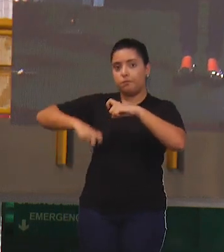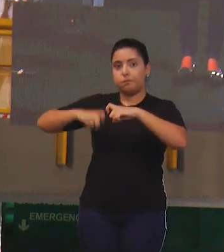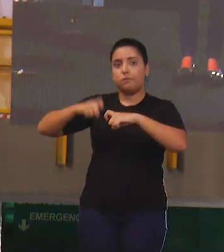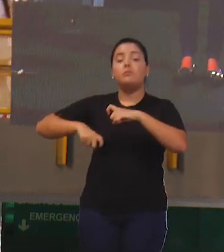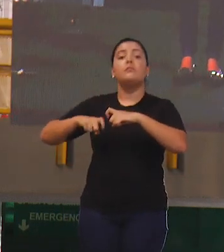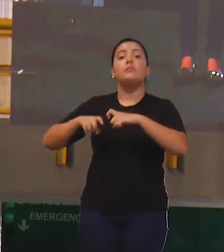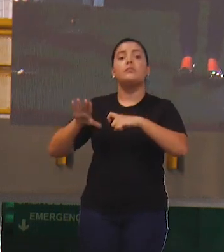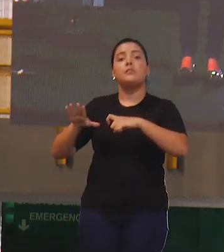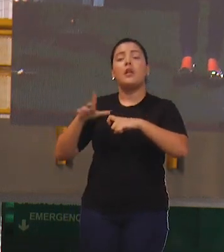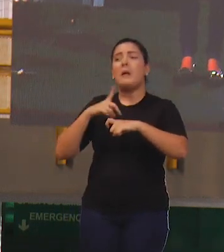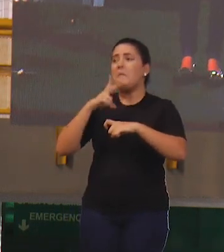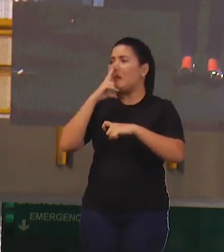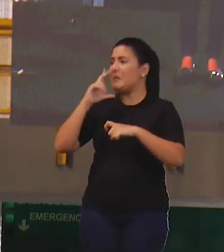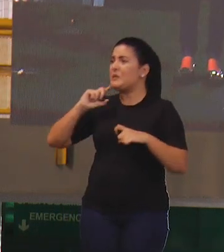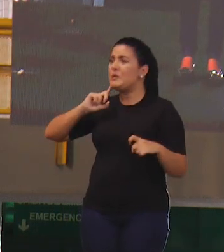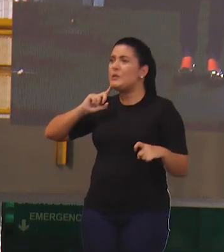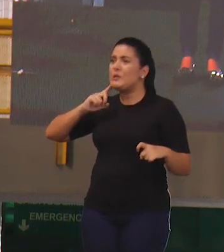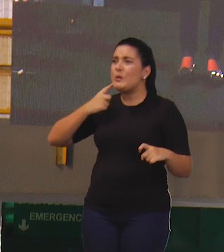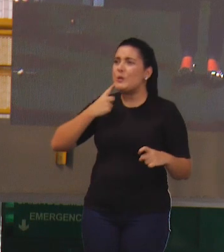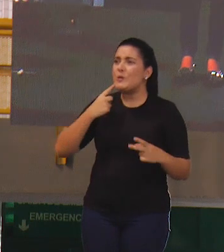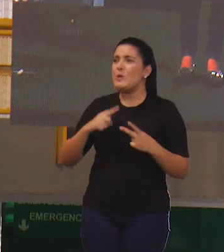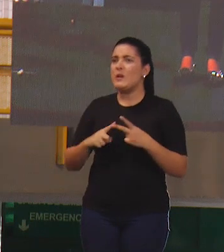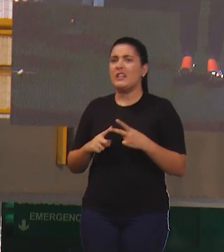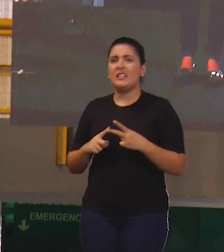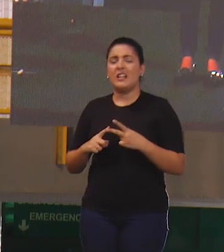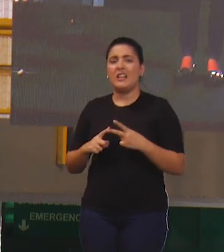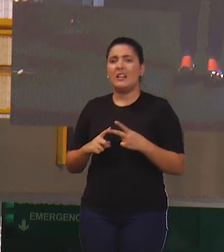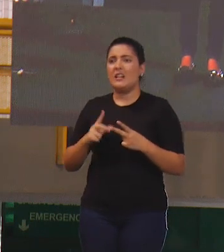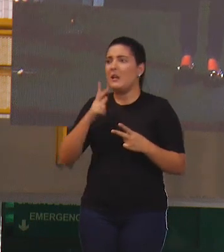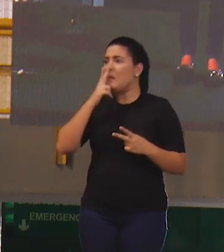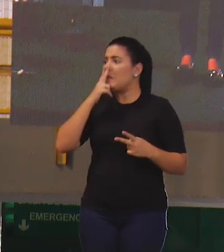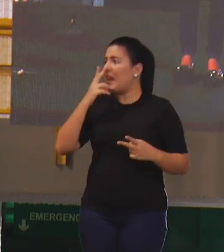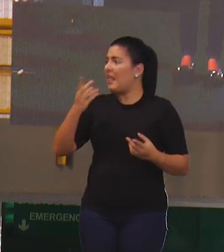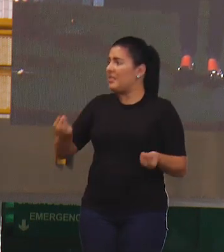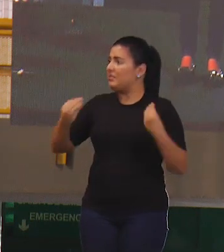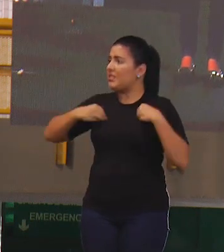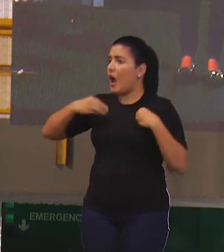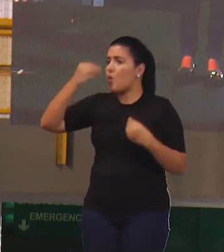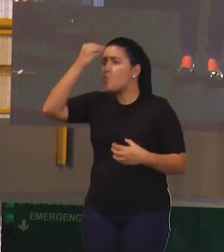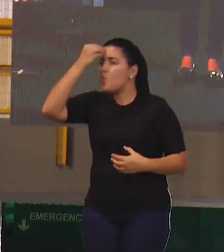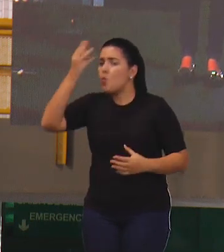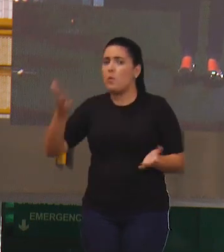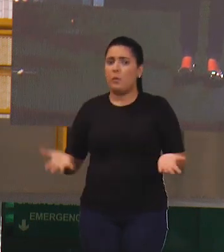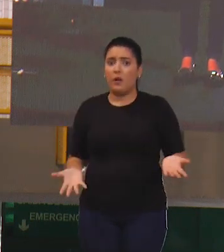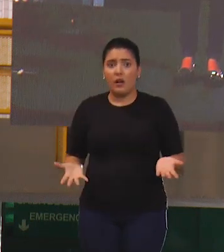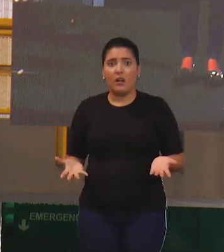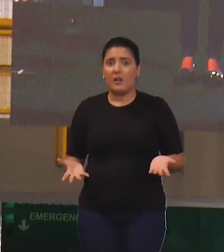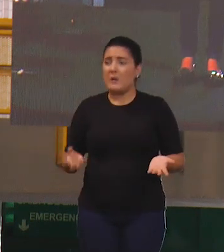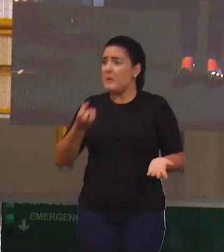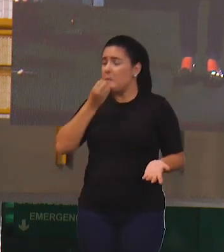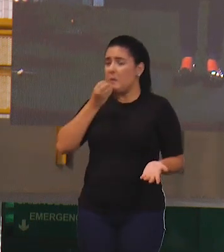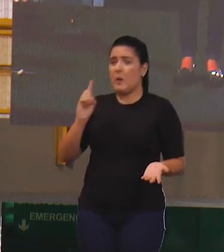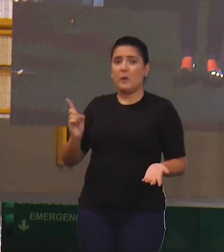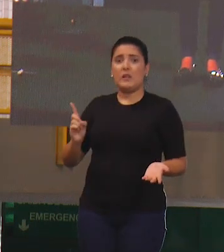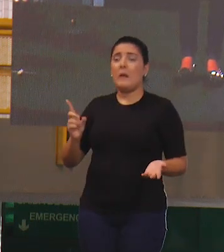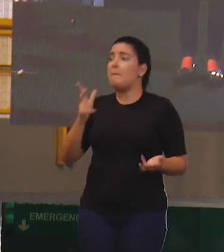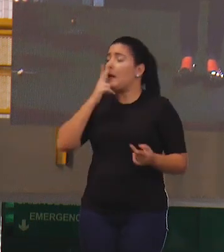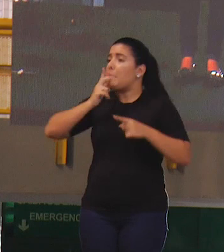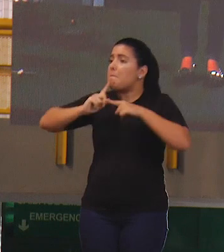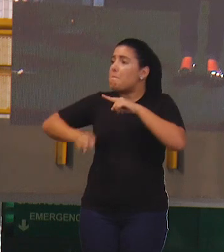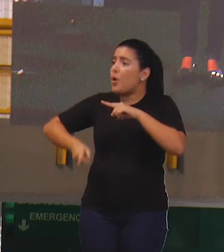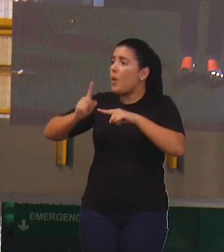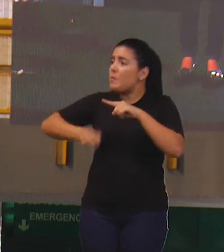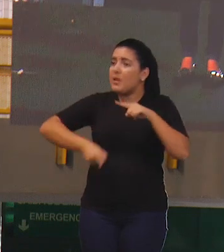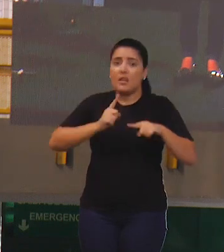coisa suja, é um sentimento de quê? De culpa, certo? É algo que não é bom, é algo que é